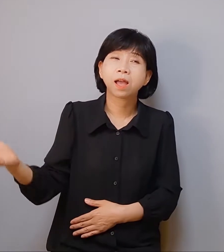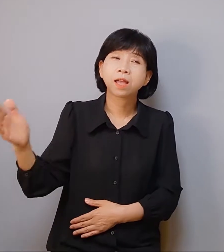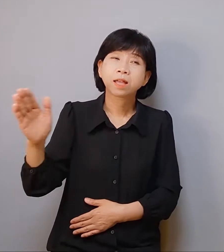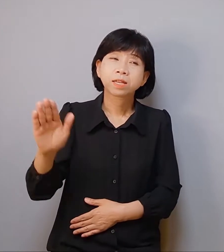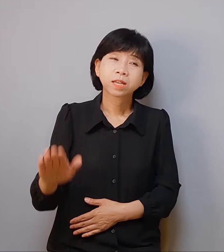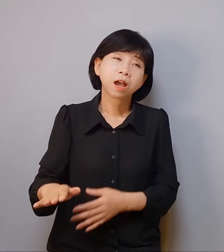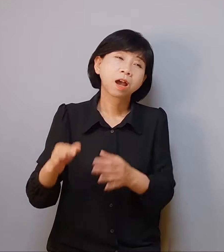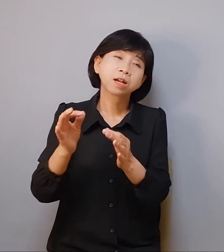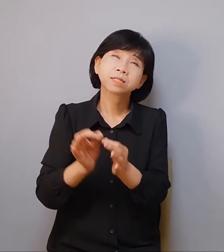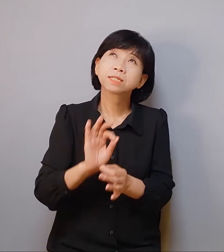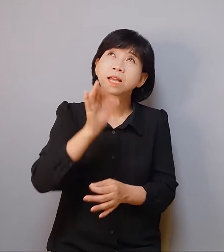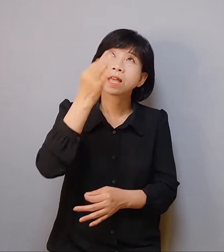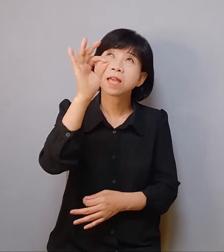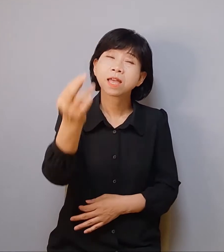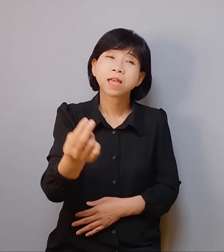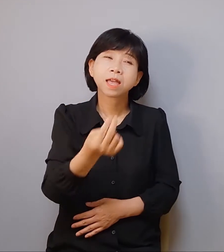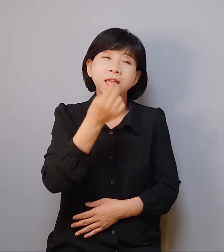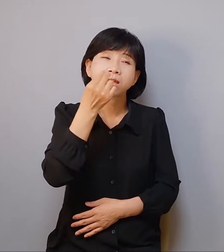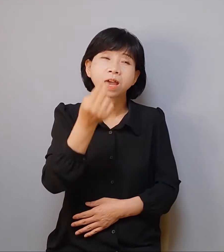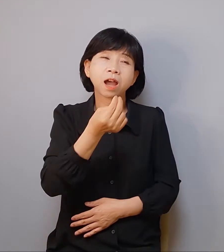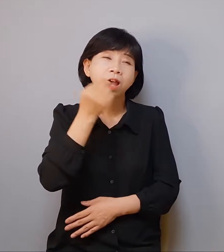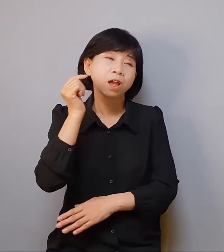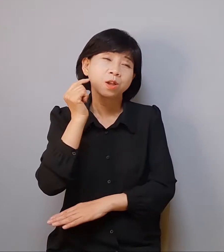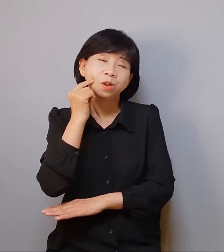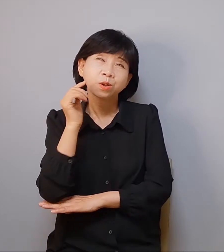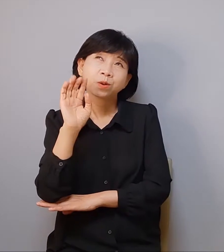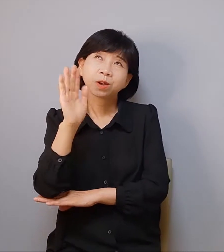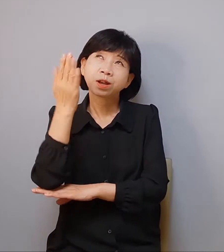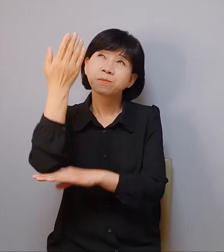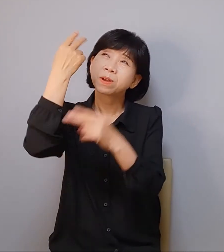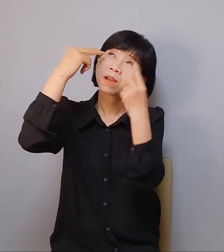길이오나 영생 영광